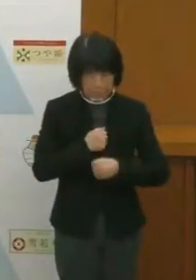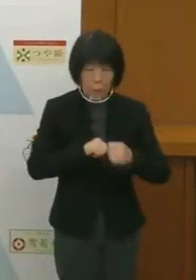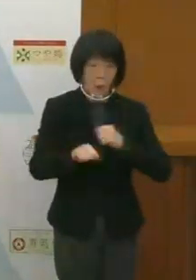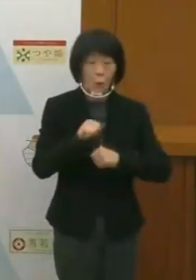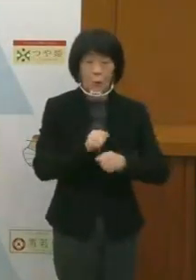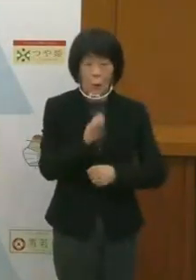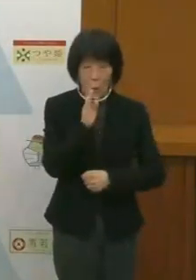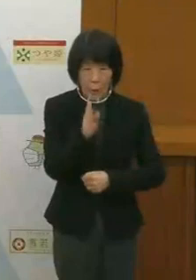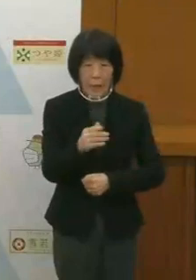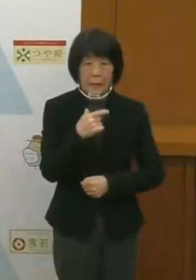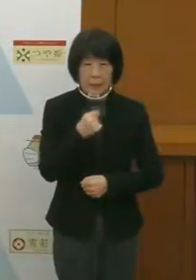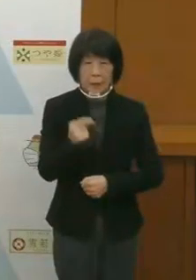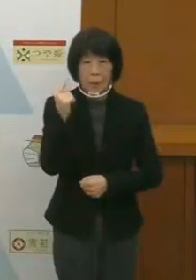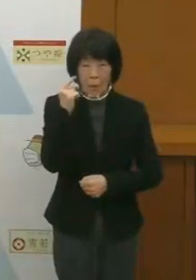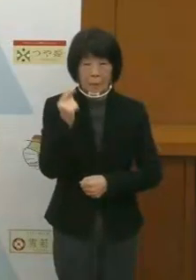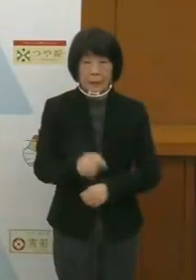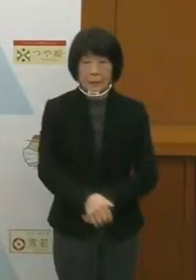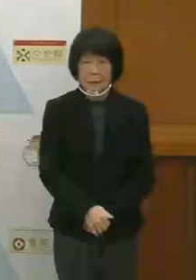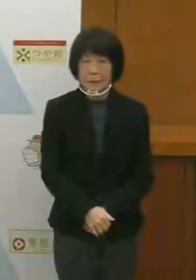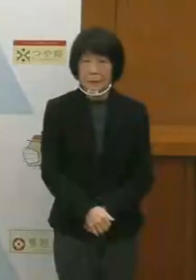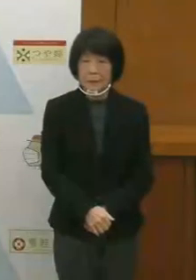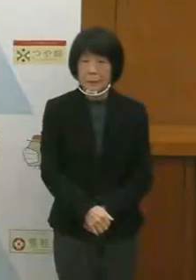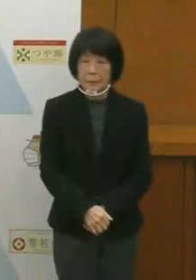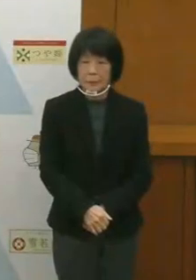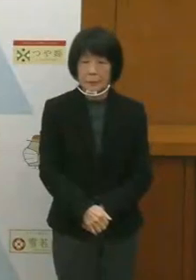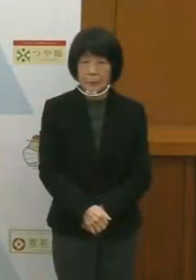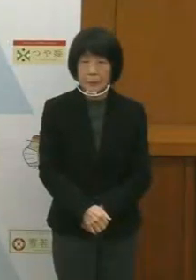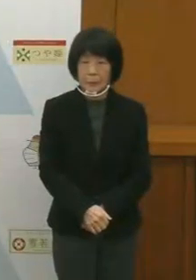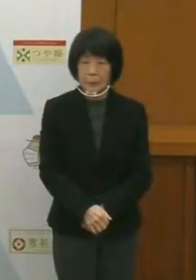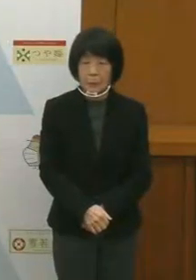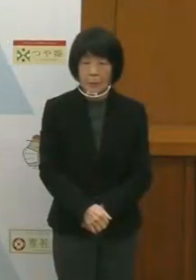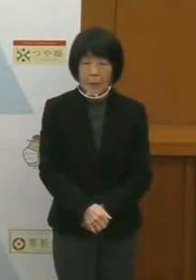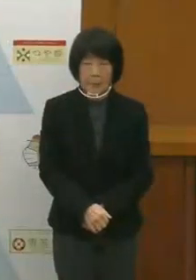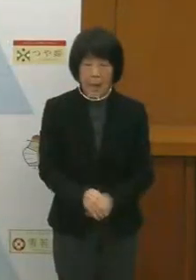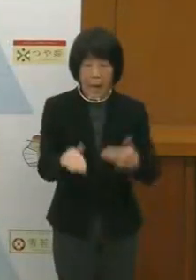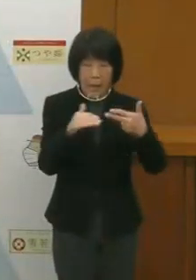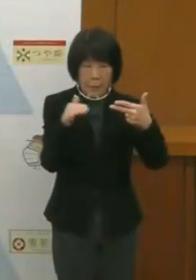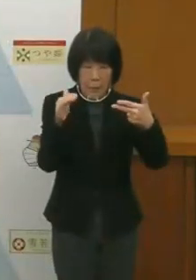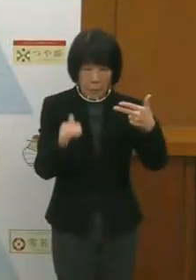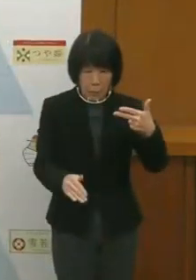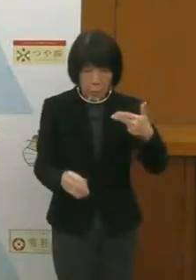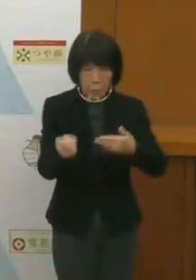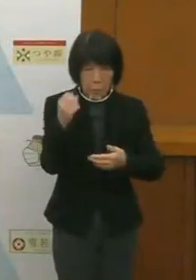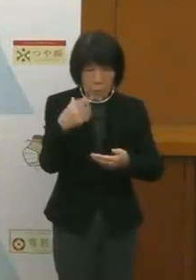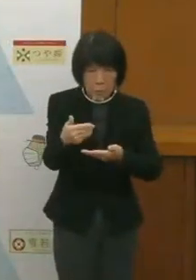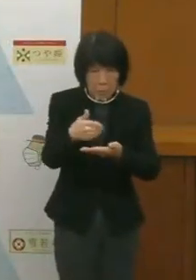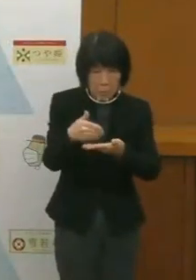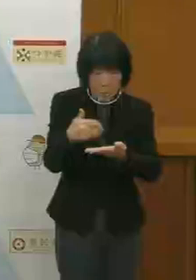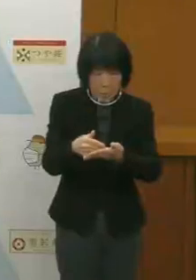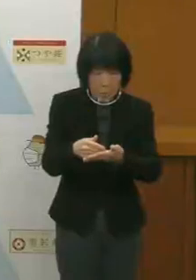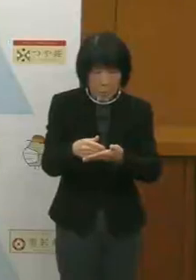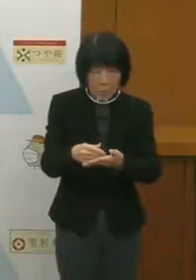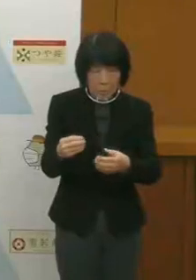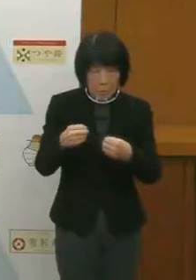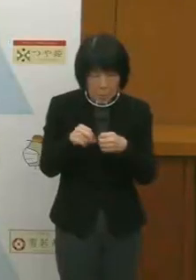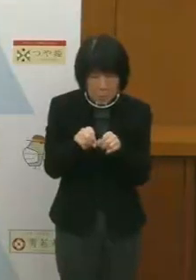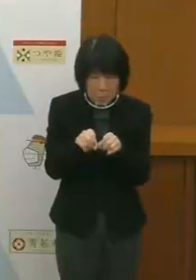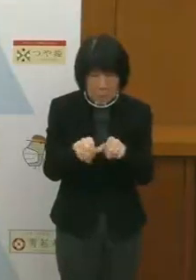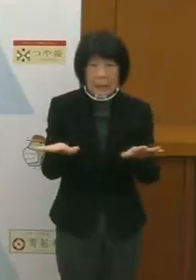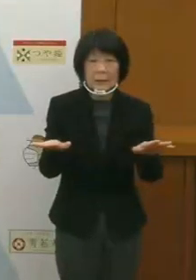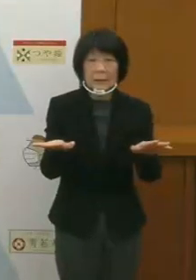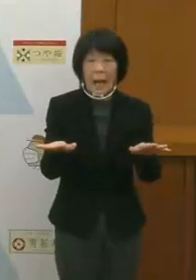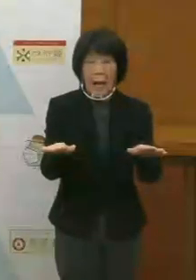ております。はい、あと施設というとクラスターは